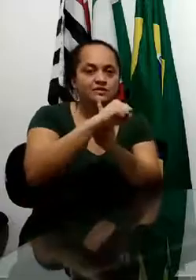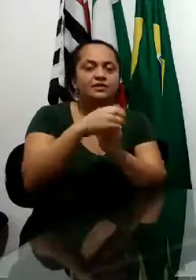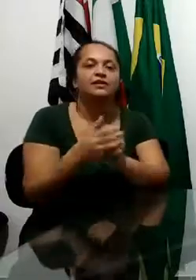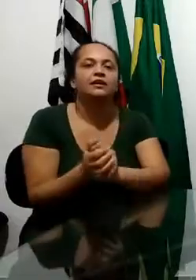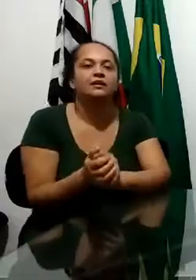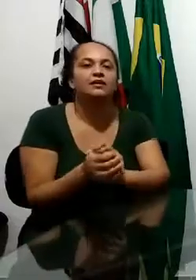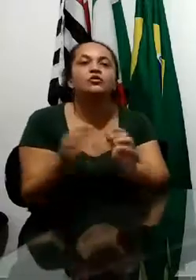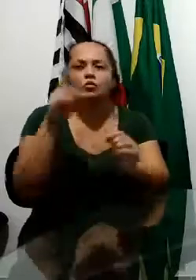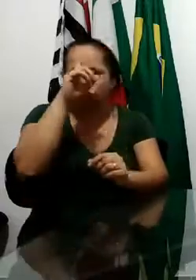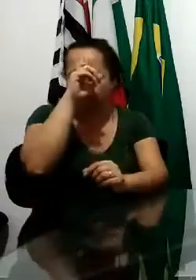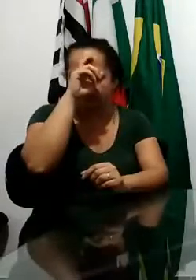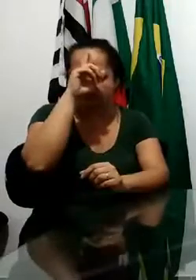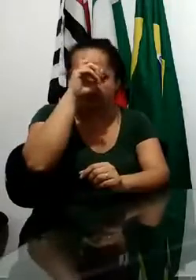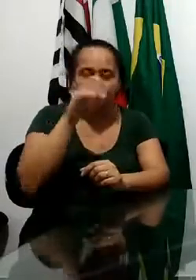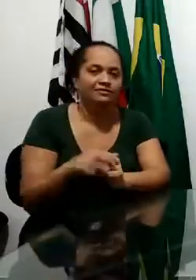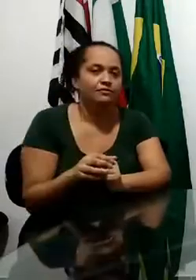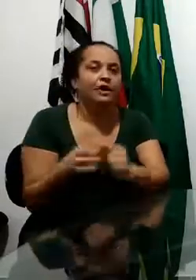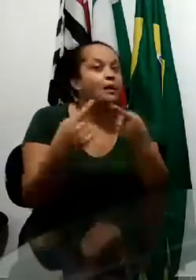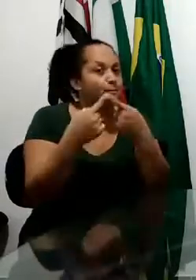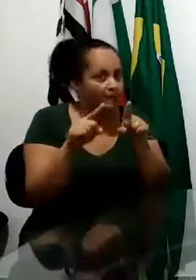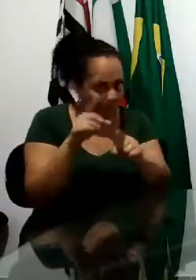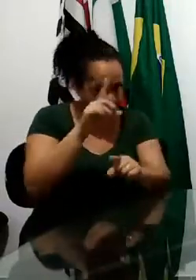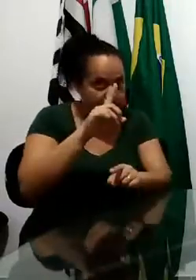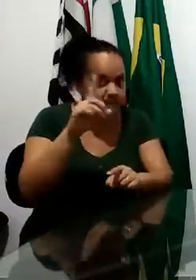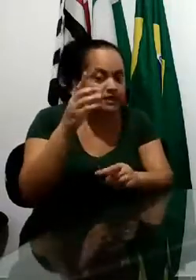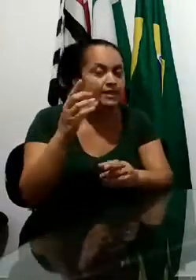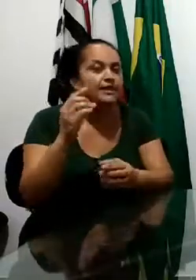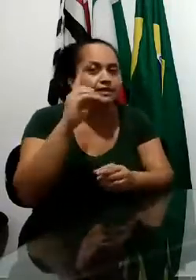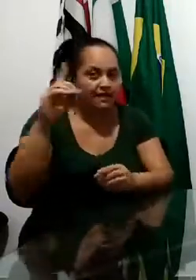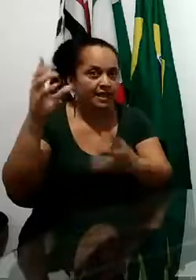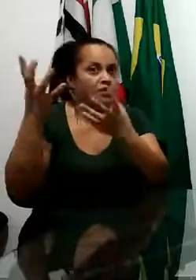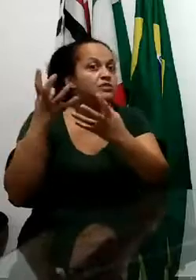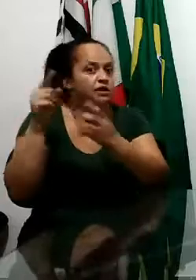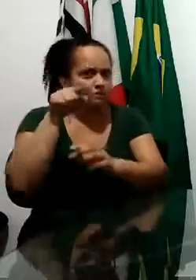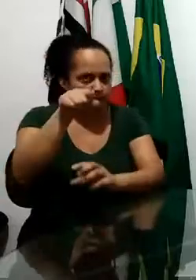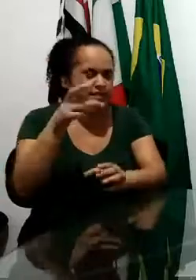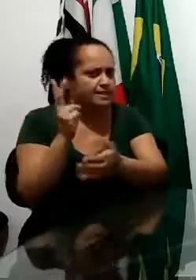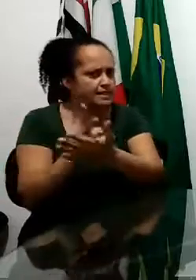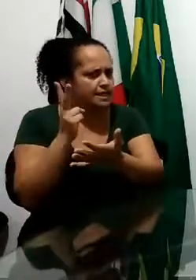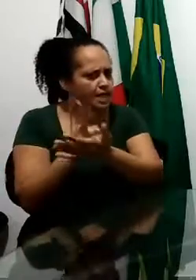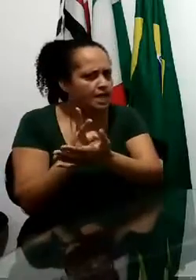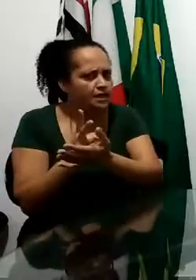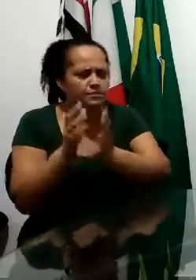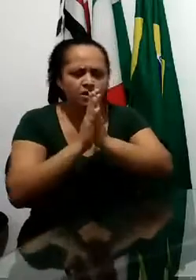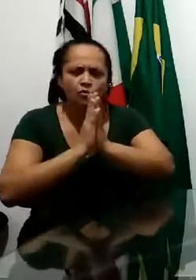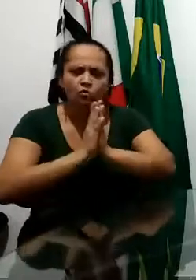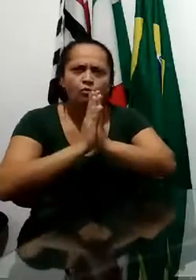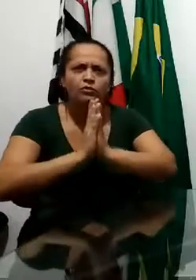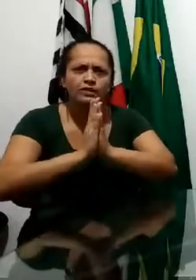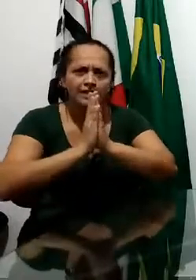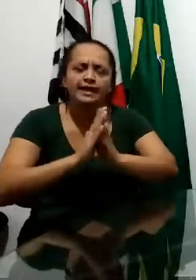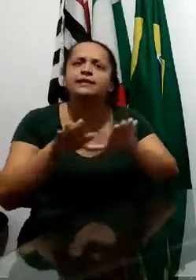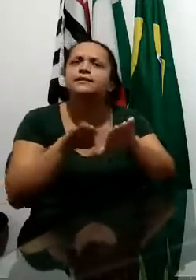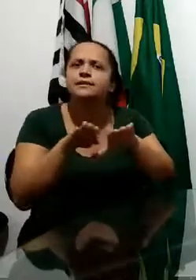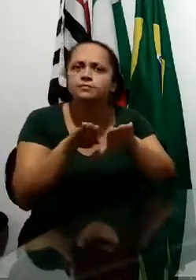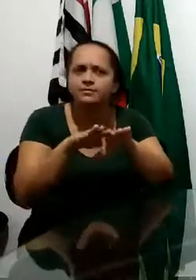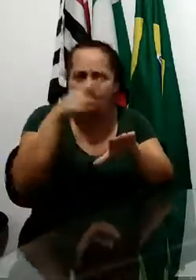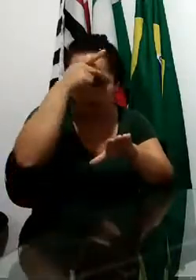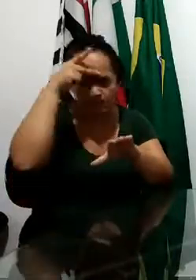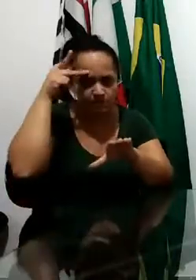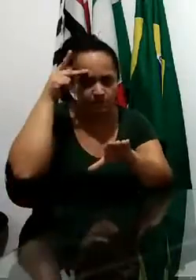Deus espera de todos: intercessão. Todo crente deve e pode ser